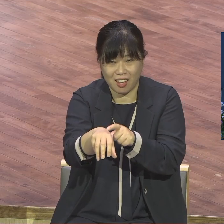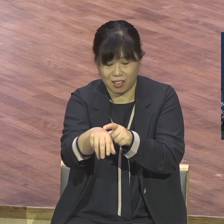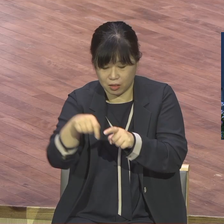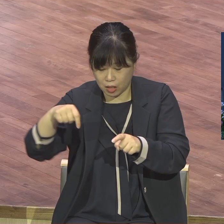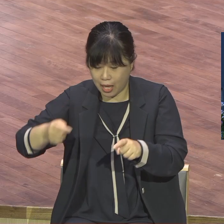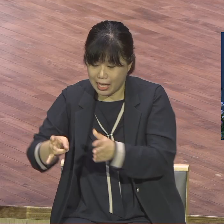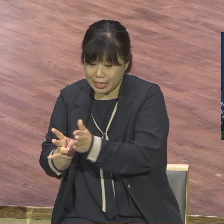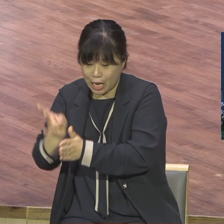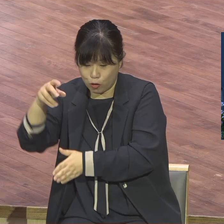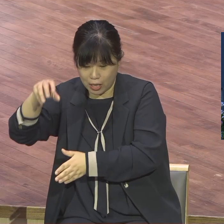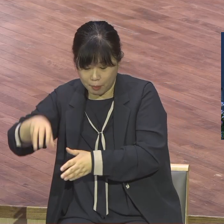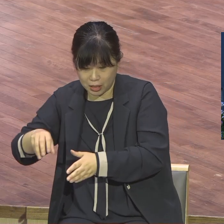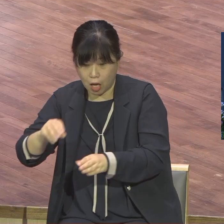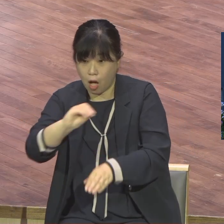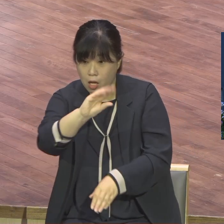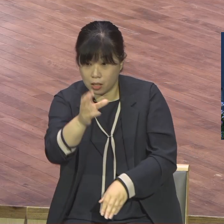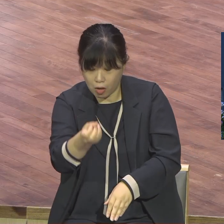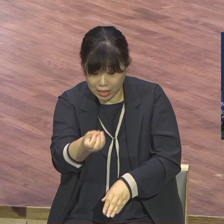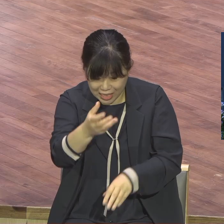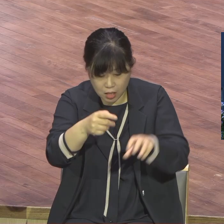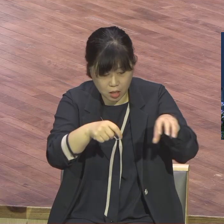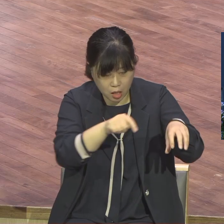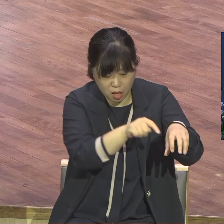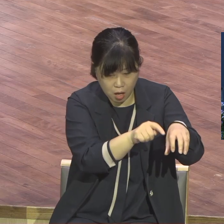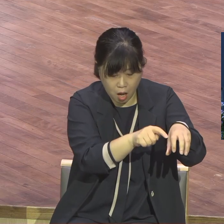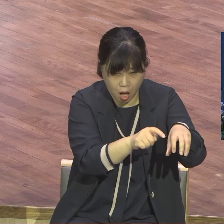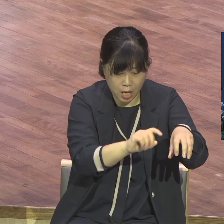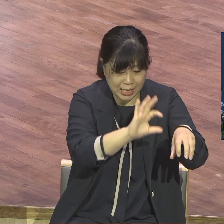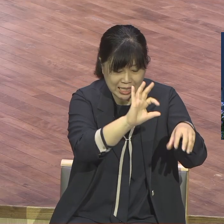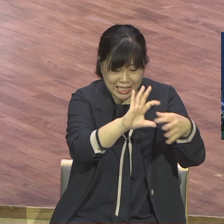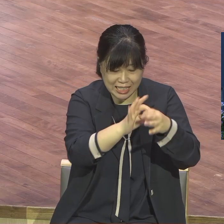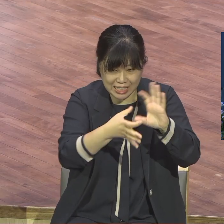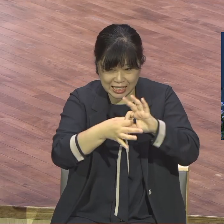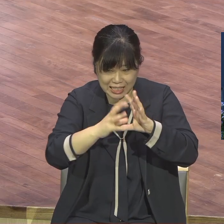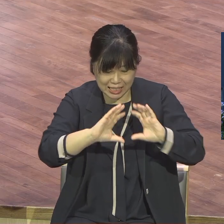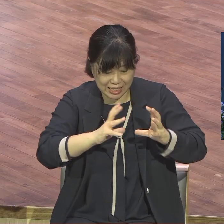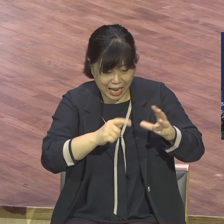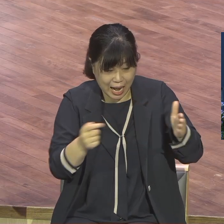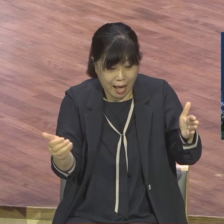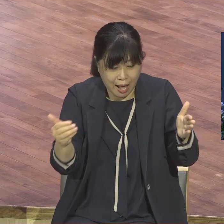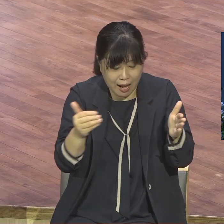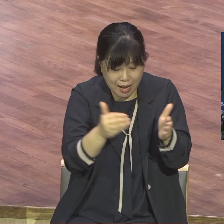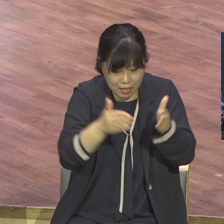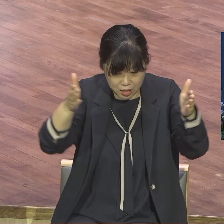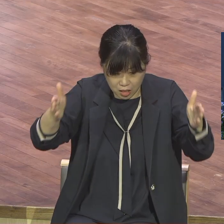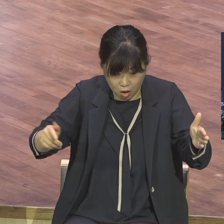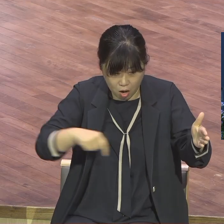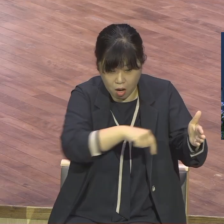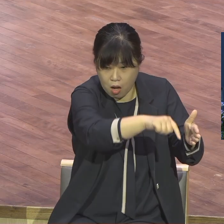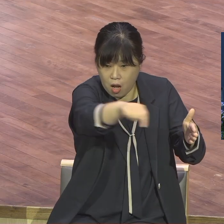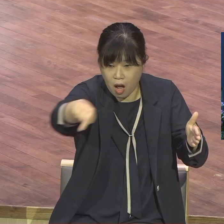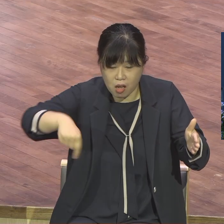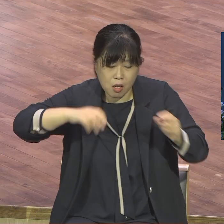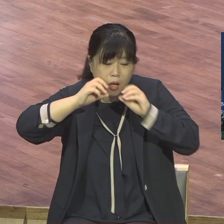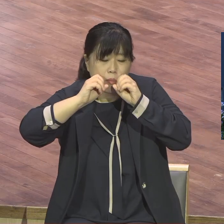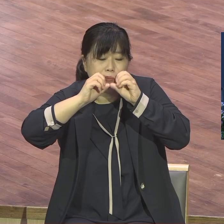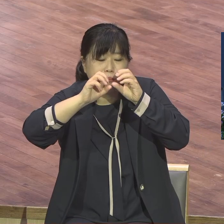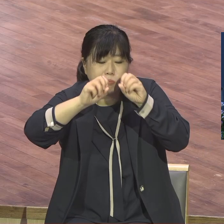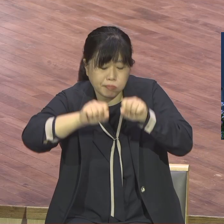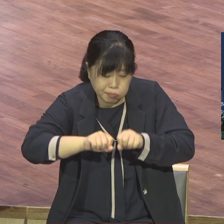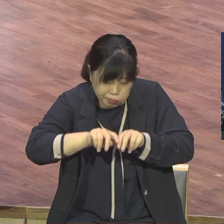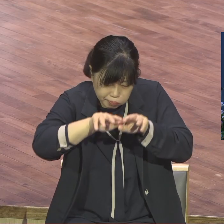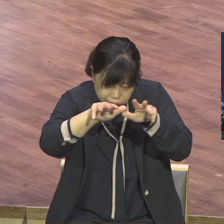사역했던 현장들이 쫙 있지요. 그것이 성경 그대로, 지도 그대로 다 있어요, 지금도.